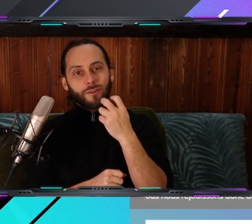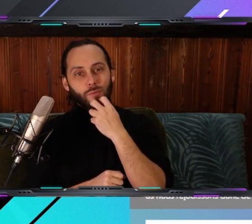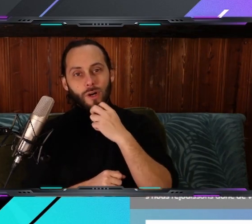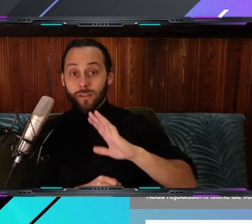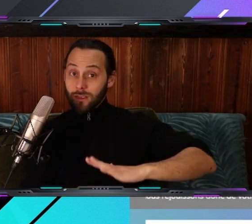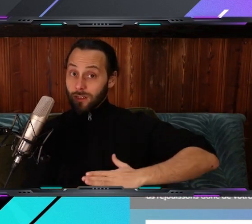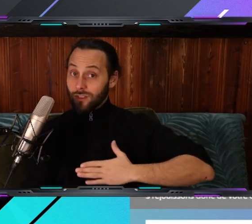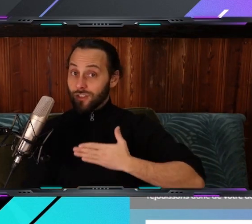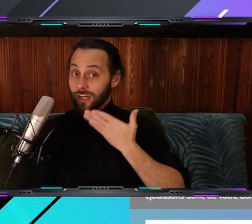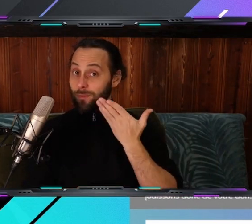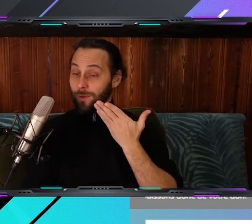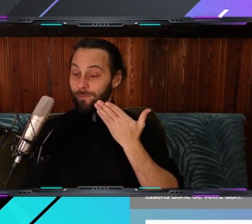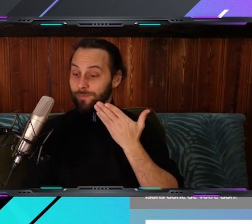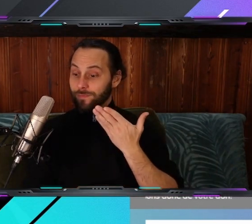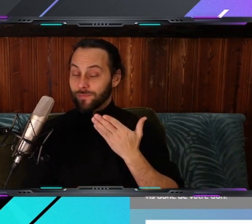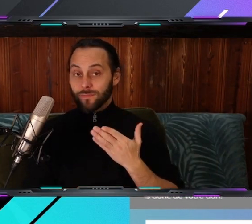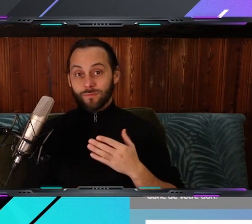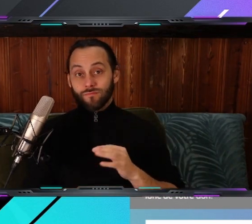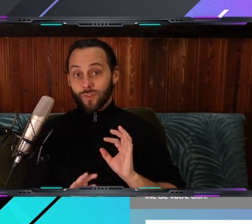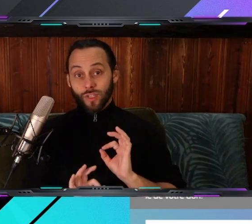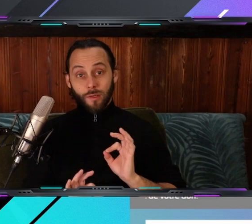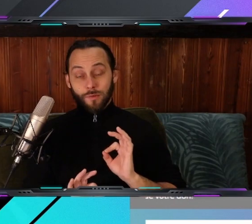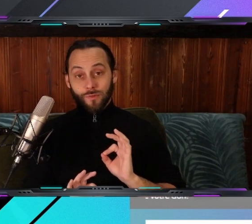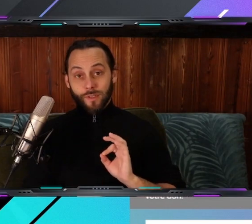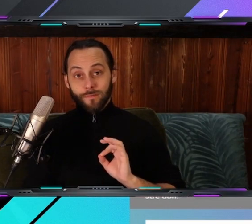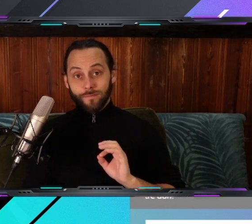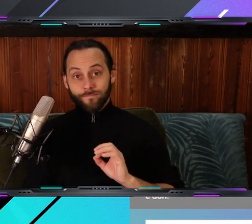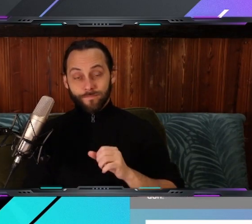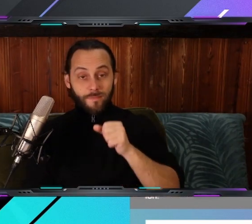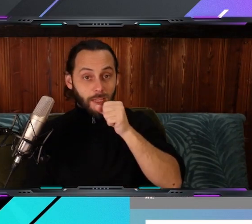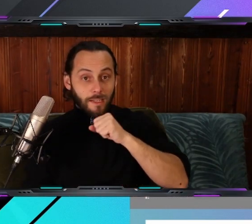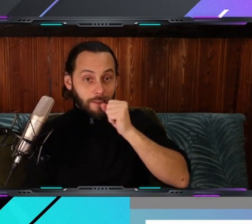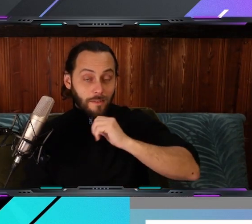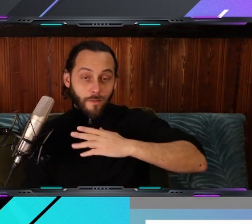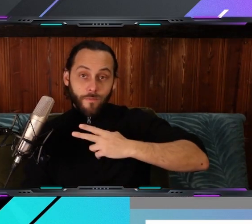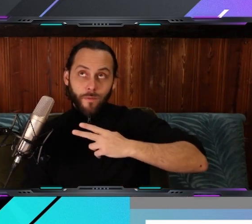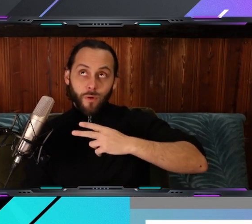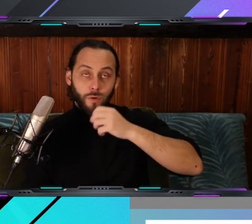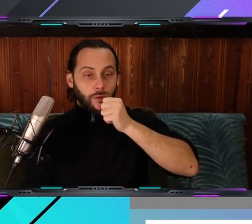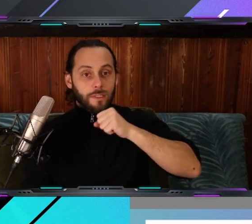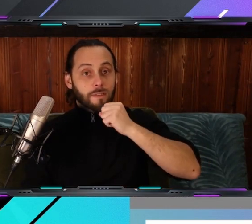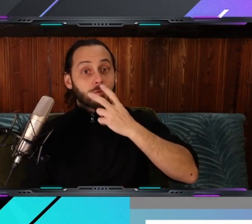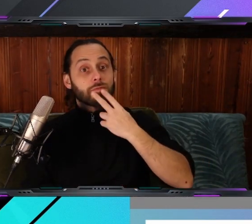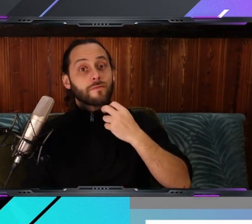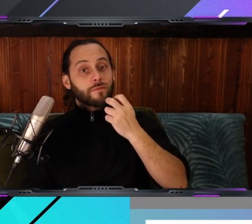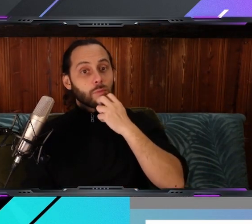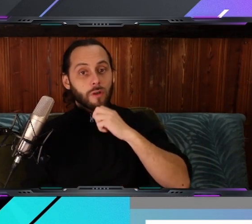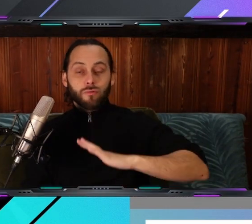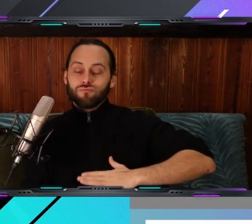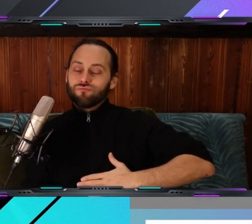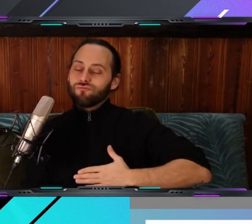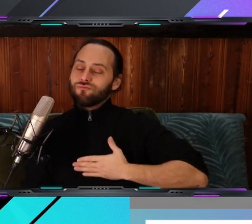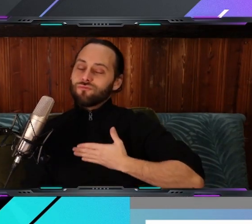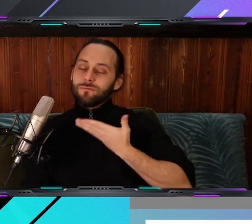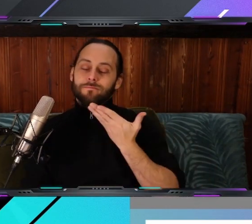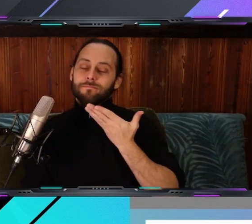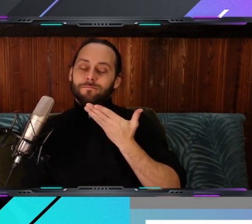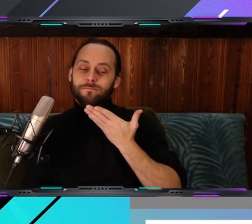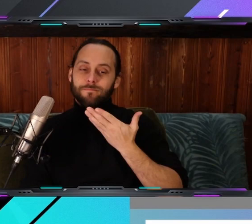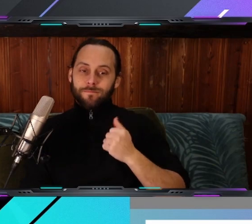Glace framboise, j'aime. Je dirais la même chose. Hein.